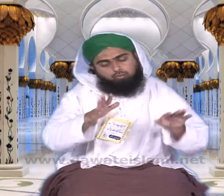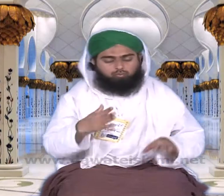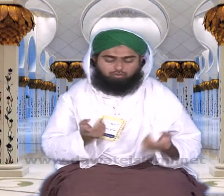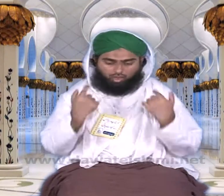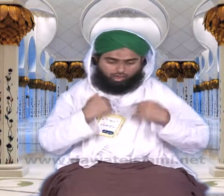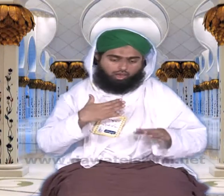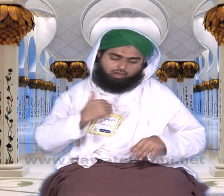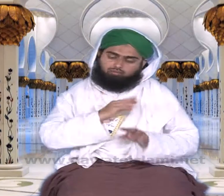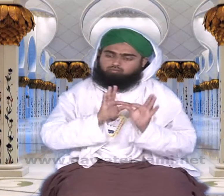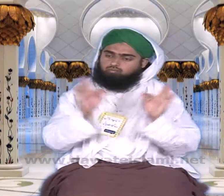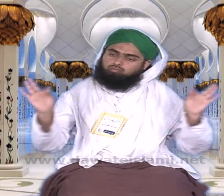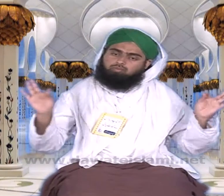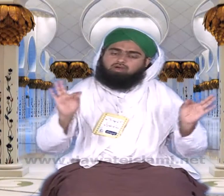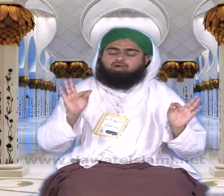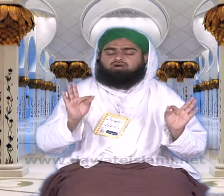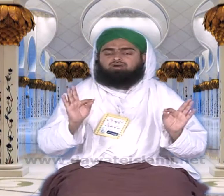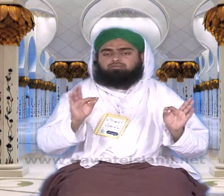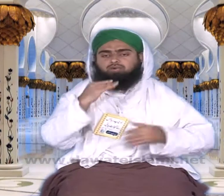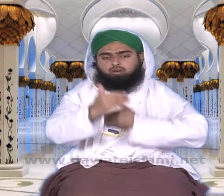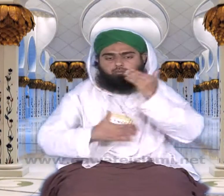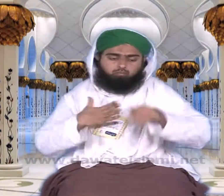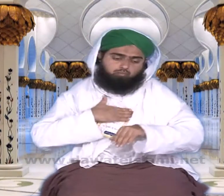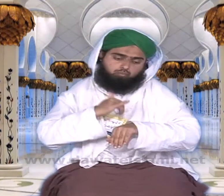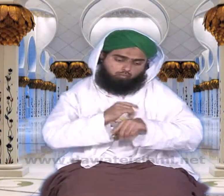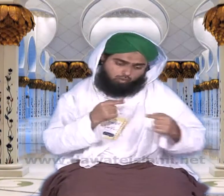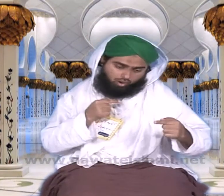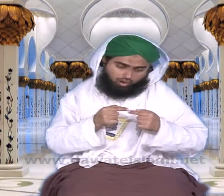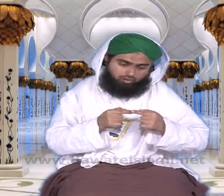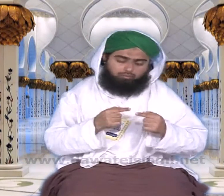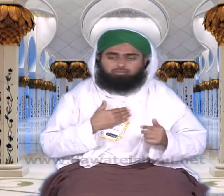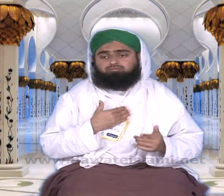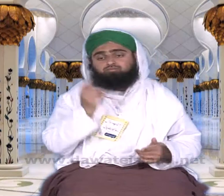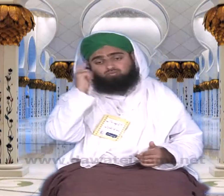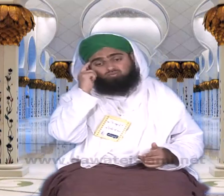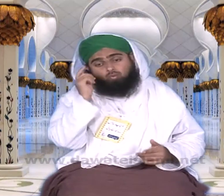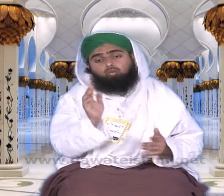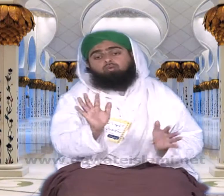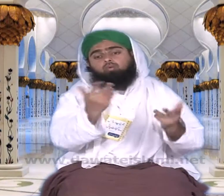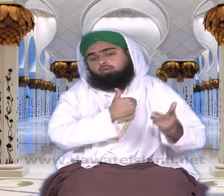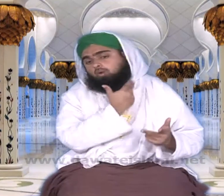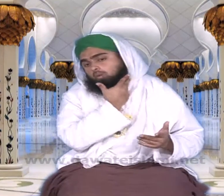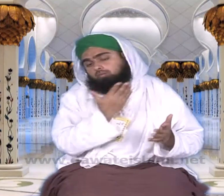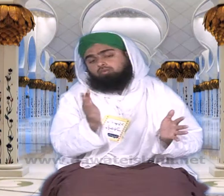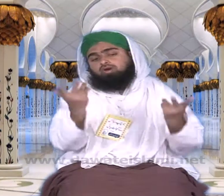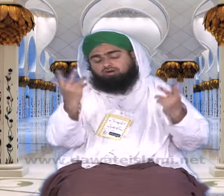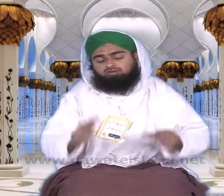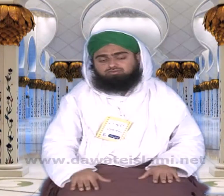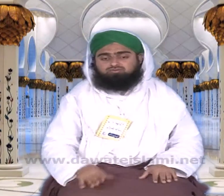ہے کہ جو بھی رنگ رلیاں منانا تھا وہ منانا اب ساٹھ برس والوں کے لئے کیا ہو اب وہ کیا چاہتا ہے